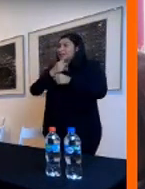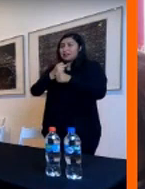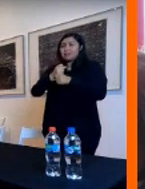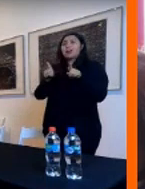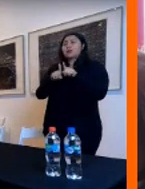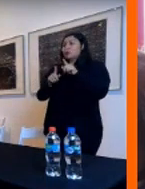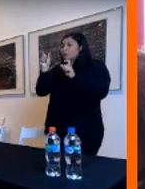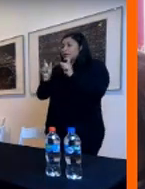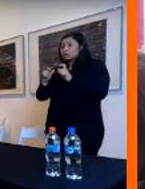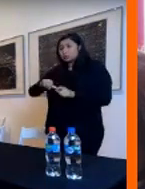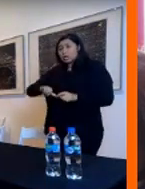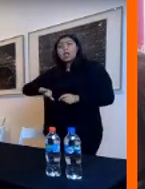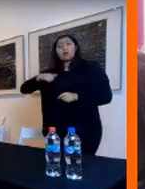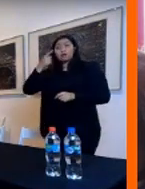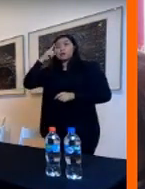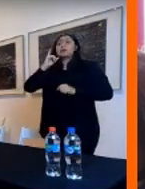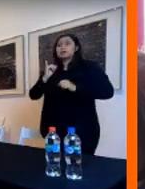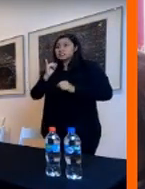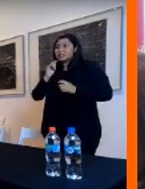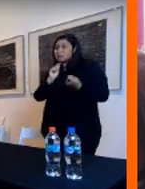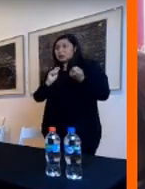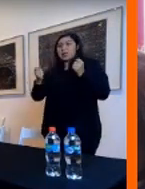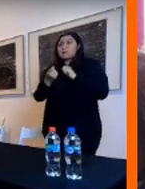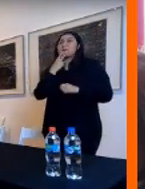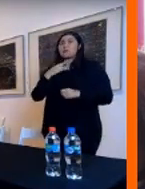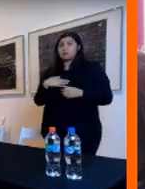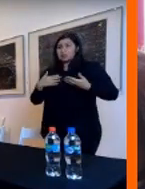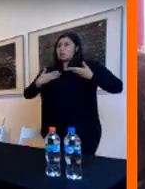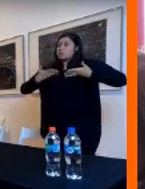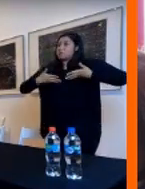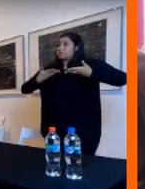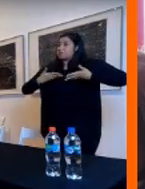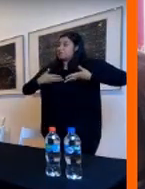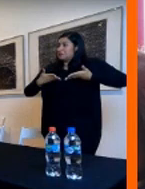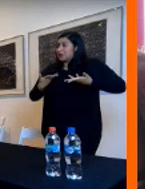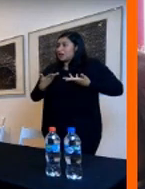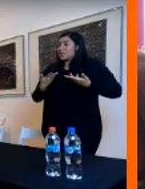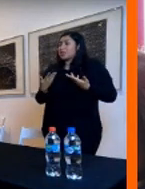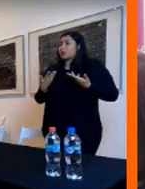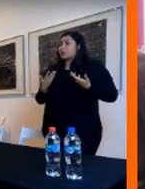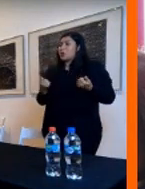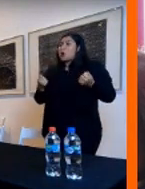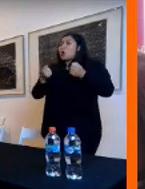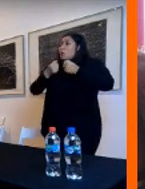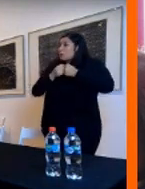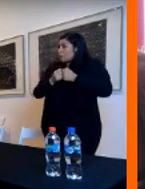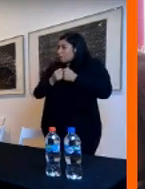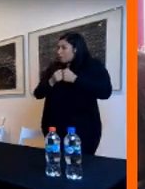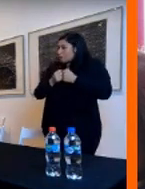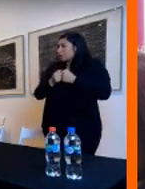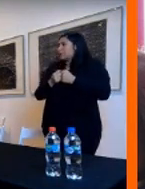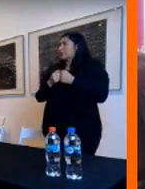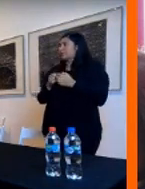damos una revitalización a sus vidas. Complementan nuestra información, nuestro conocimiento de las colecciones, entonces se crea un círculo virtuoso. Sí, y quería agregar con